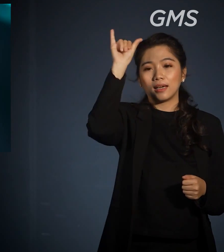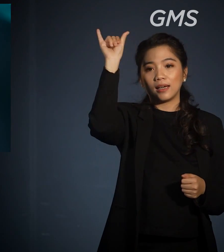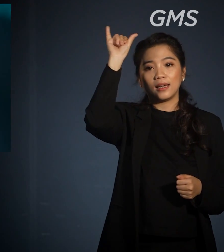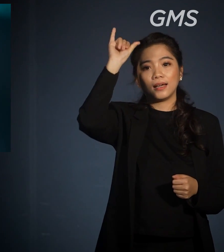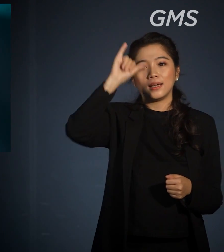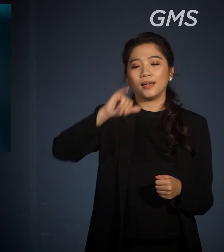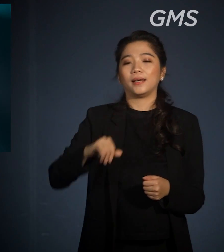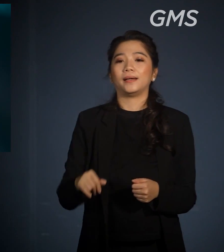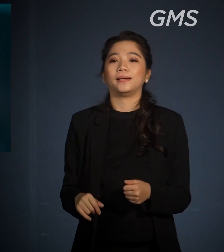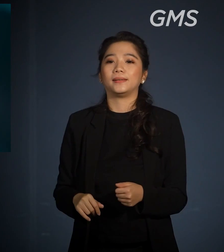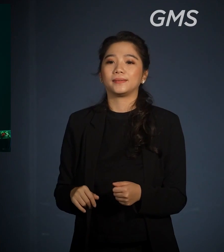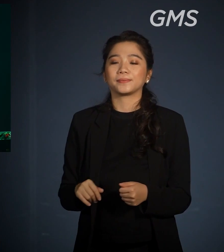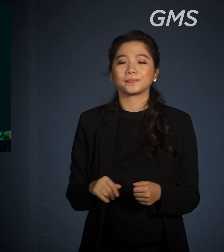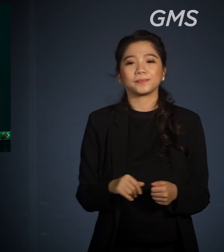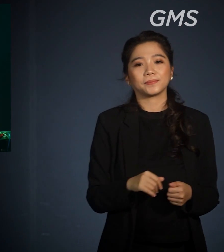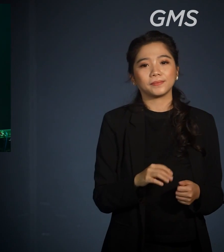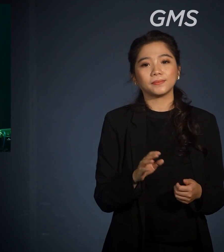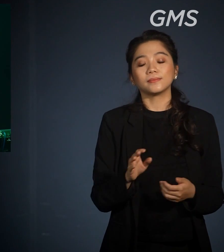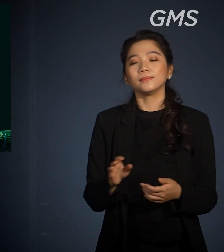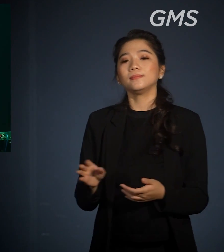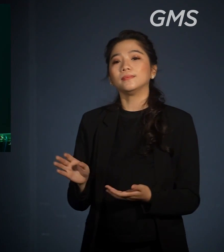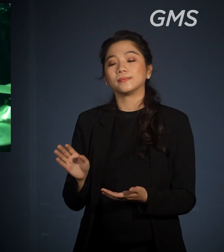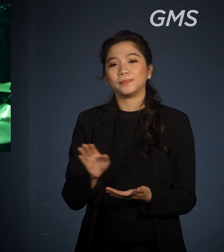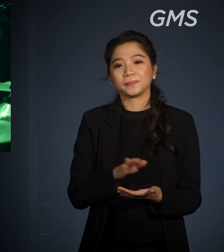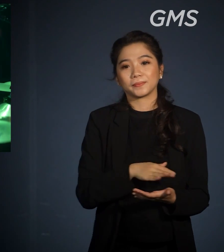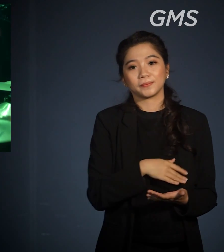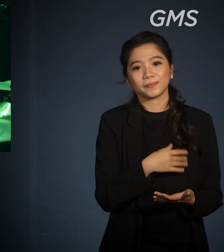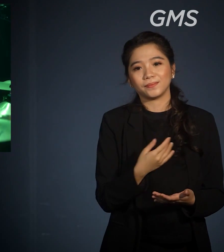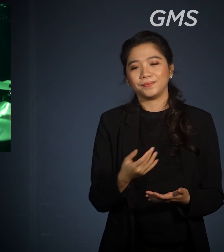selamanya. Allah Roh Kudus,